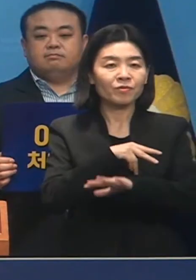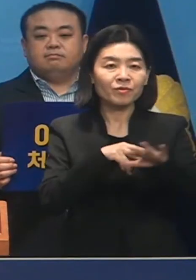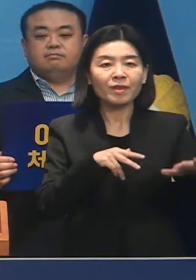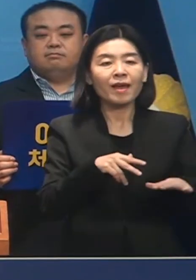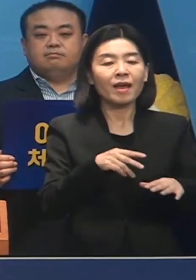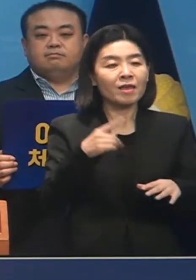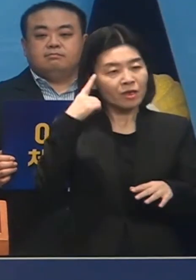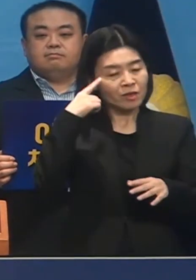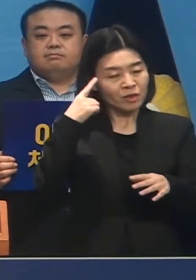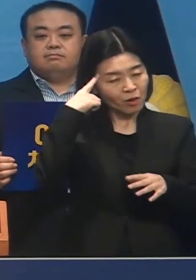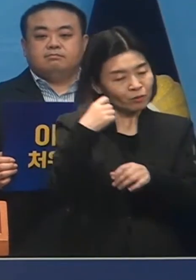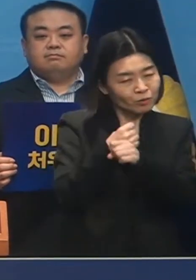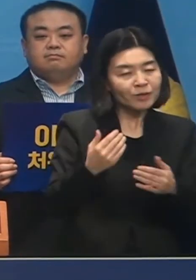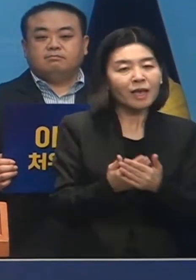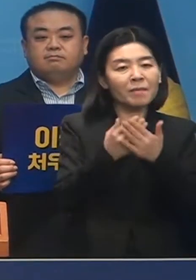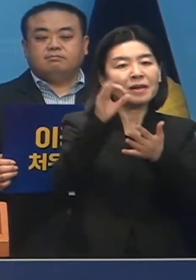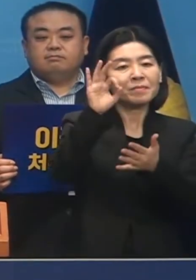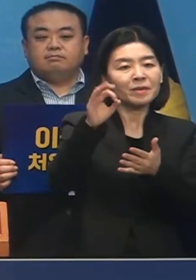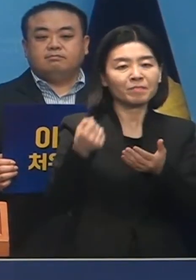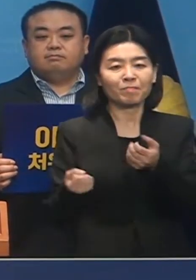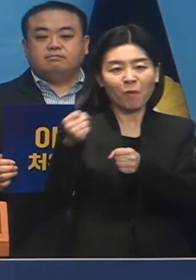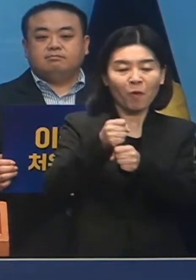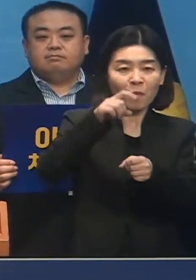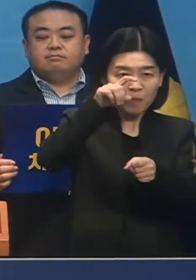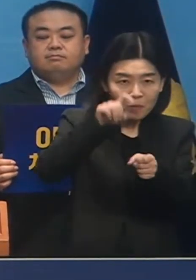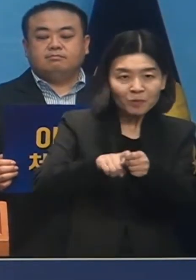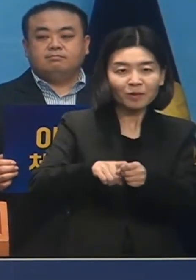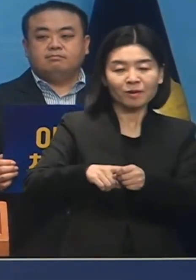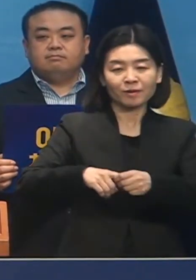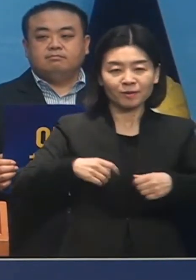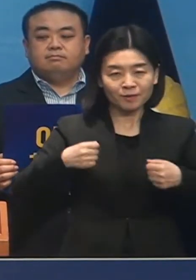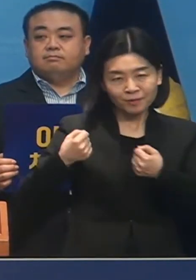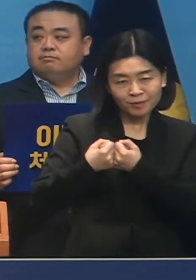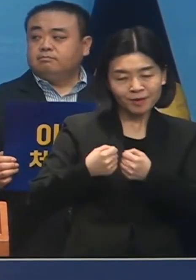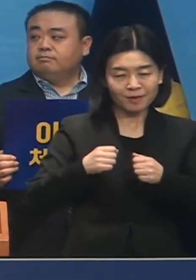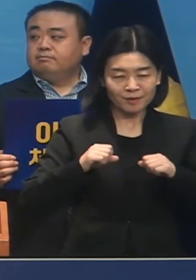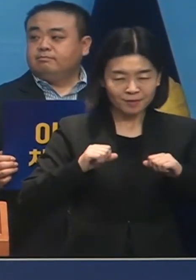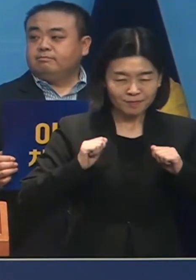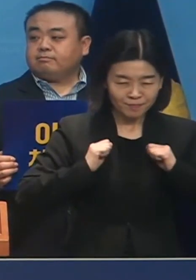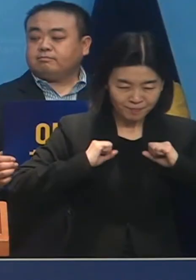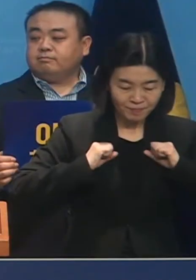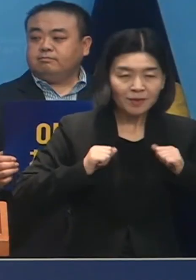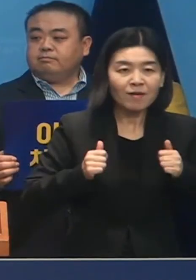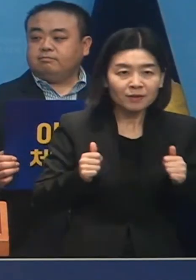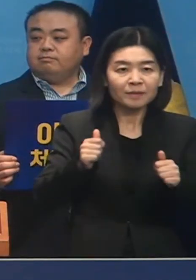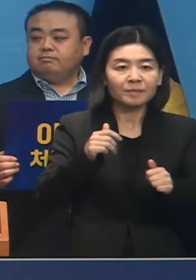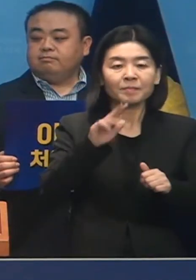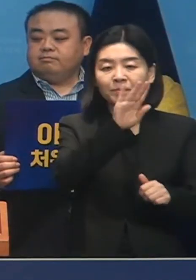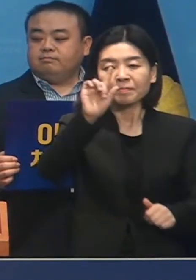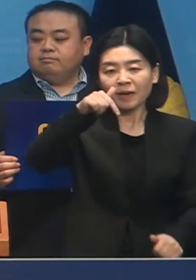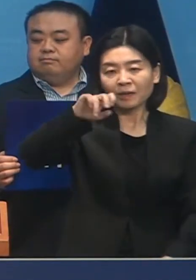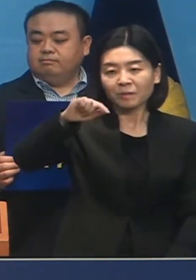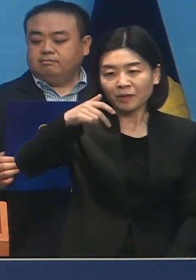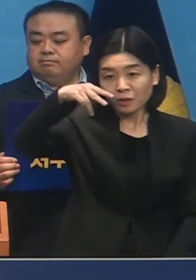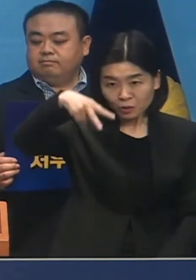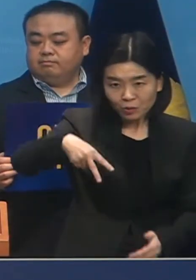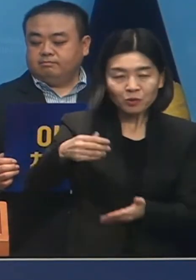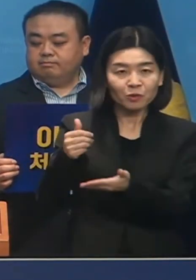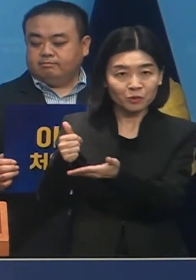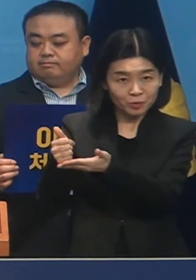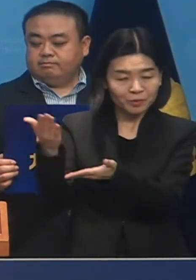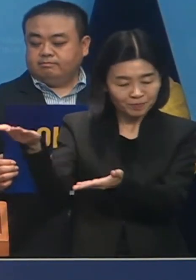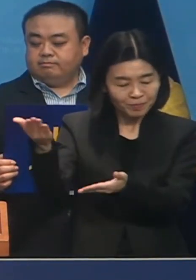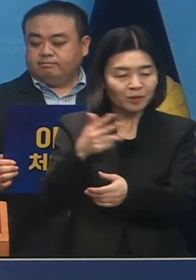예산 복원을 위해서 싸워오신 박민규 의원님께서 마련해 주셨습니다. 정말 감사드립니다.